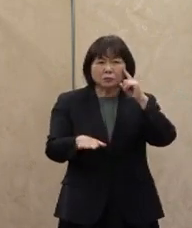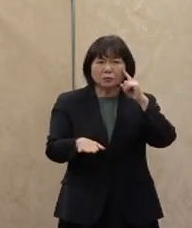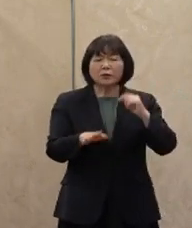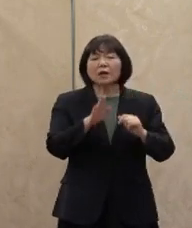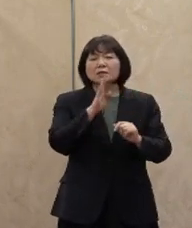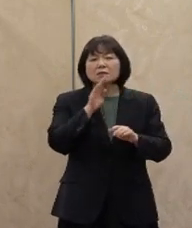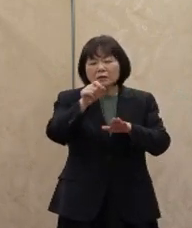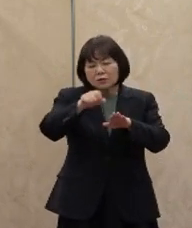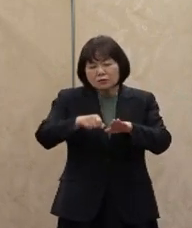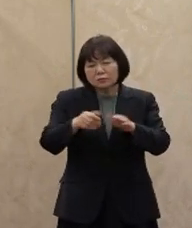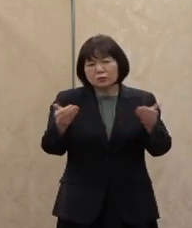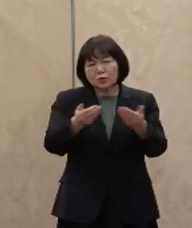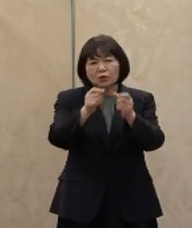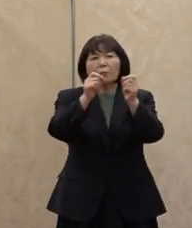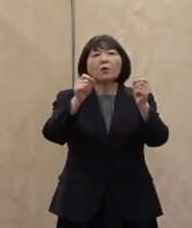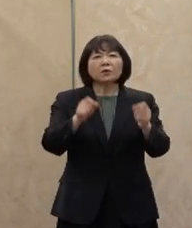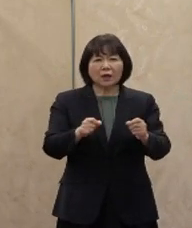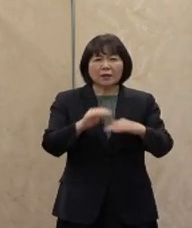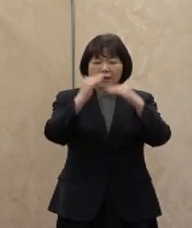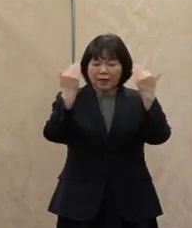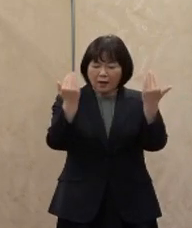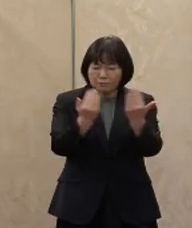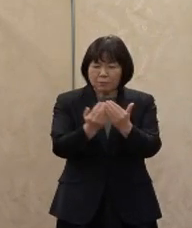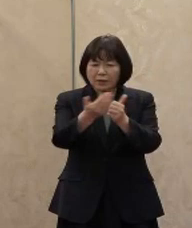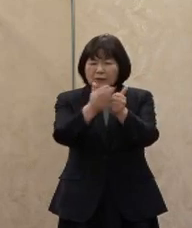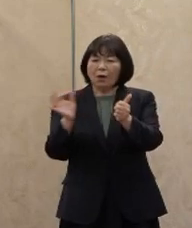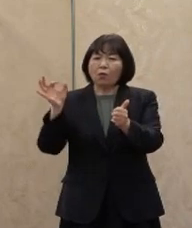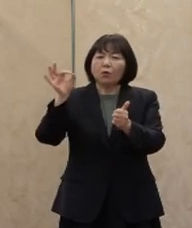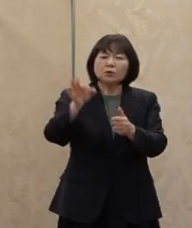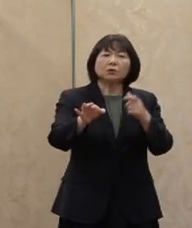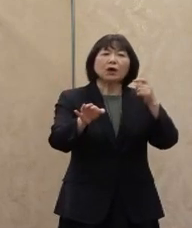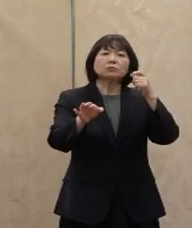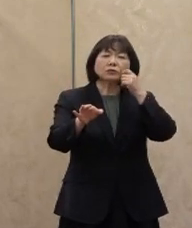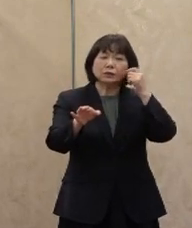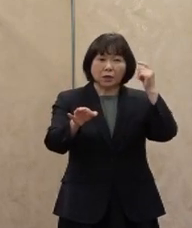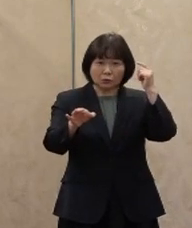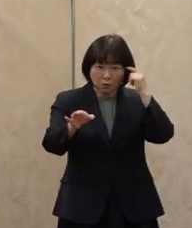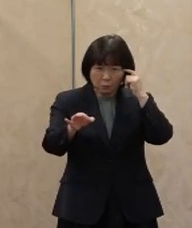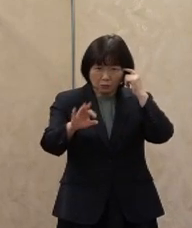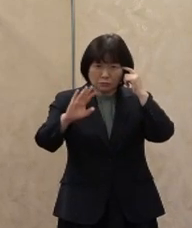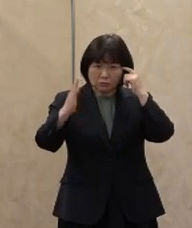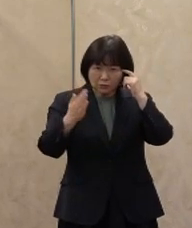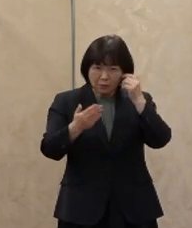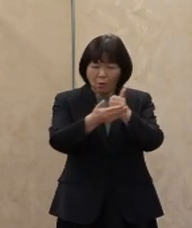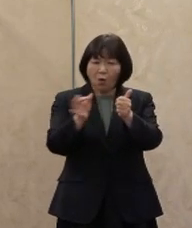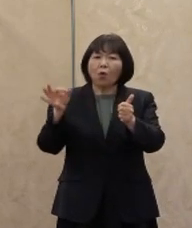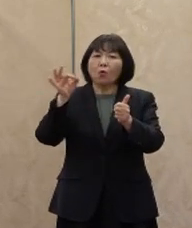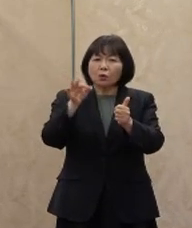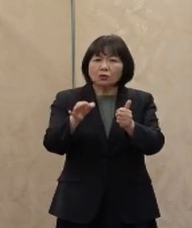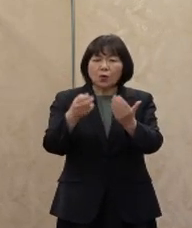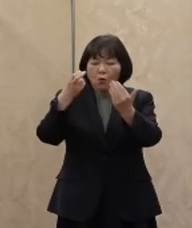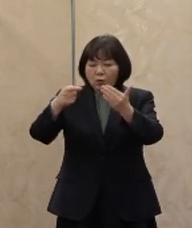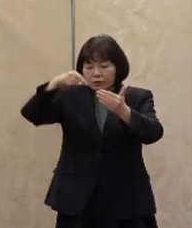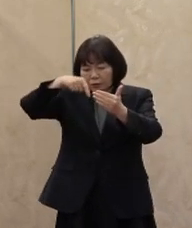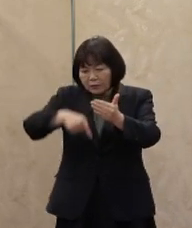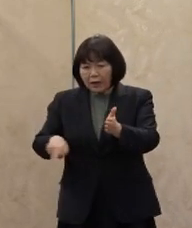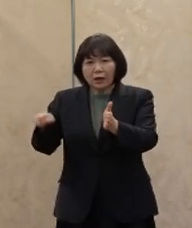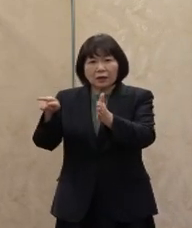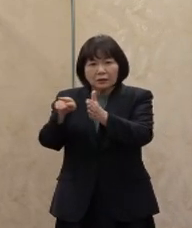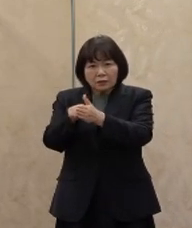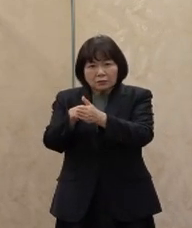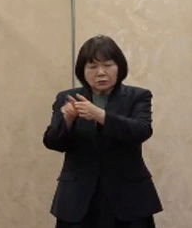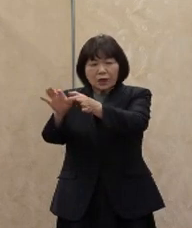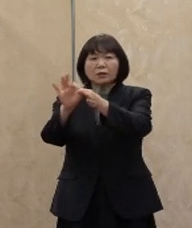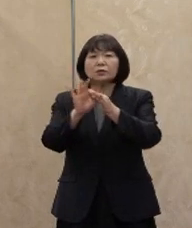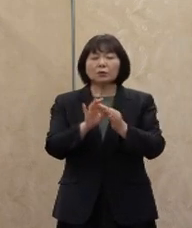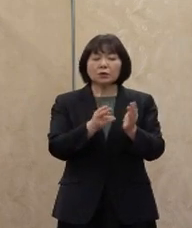り実務上の問題点だから、完璧な補償は無理だと思います。でも補償っていうのを法律上の概念に入れることによって、